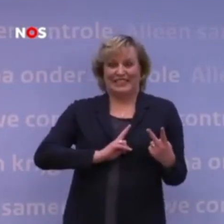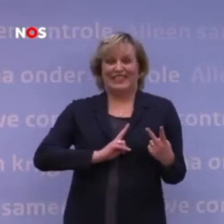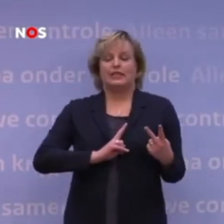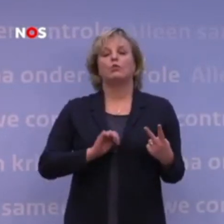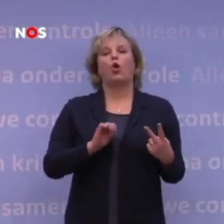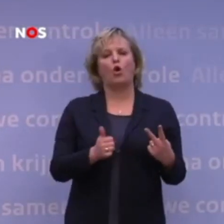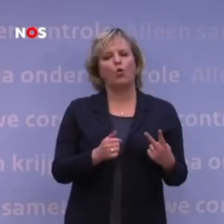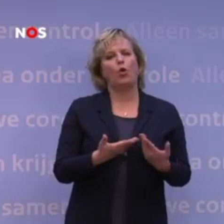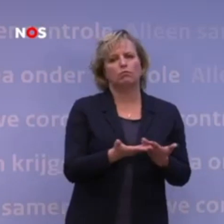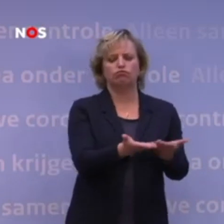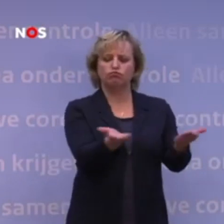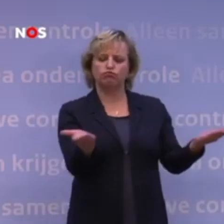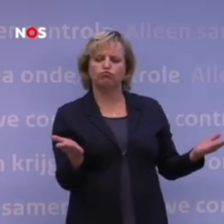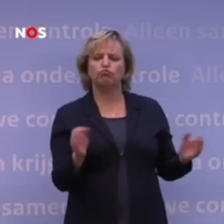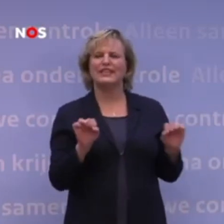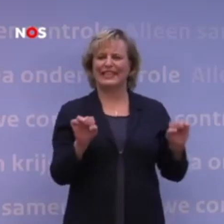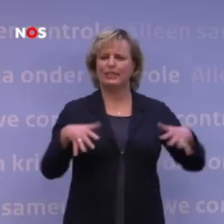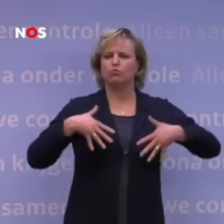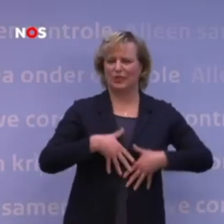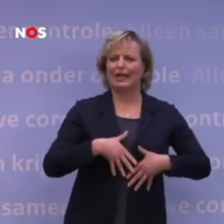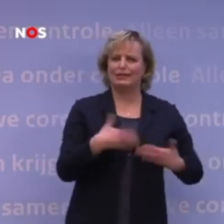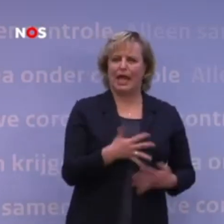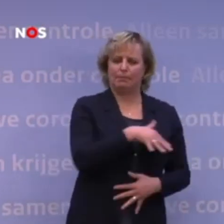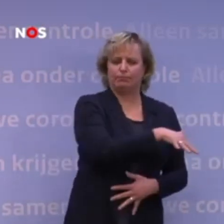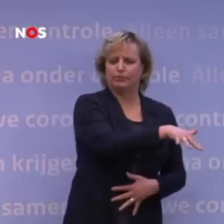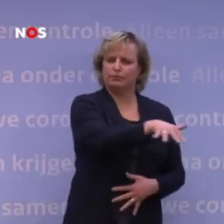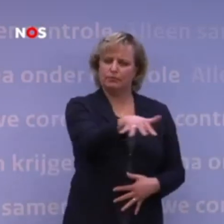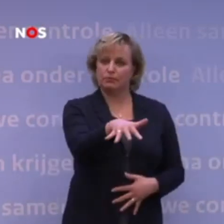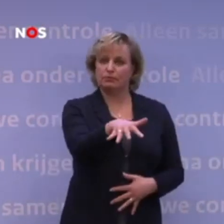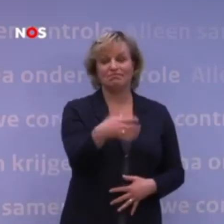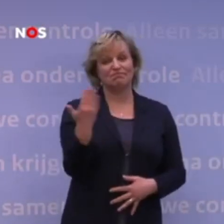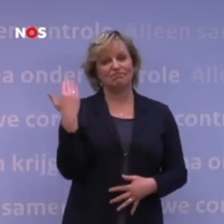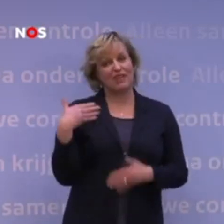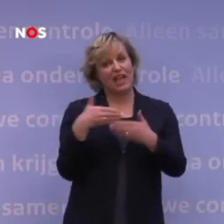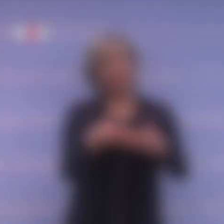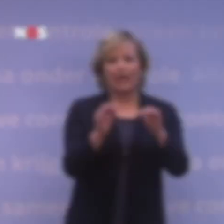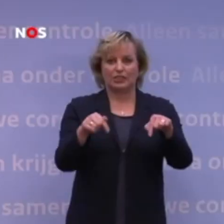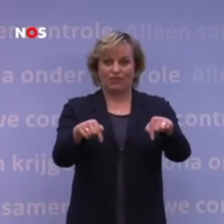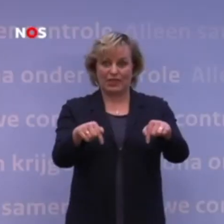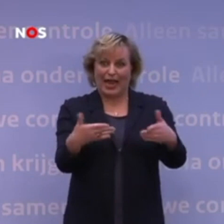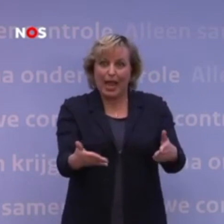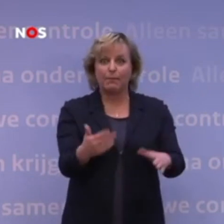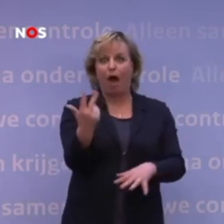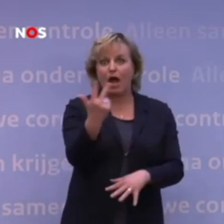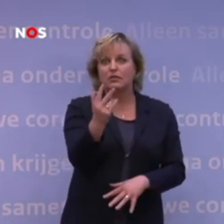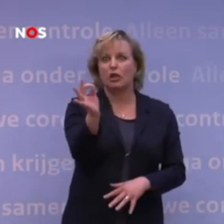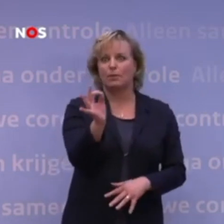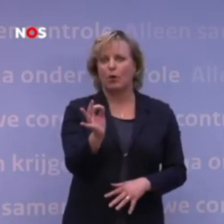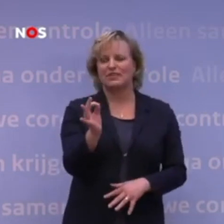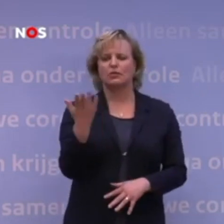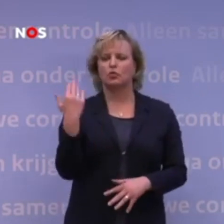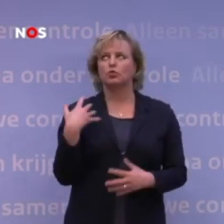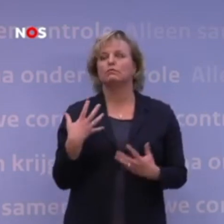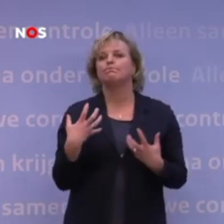mensen immuniteit tegen het virus opgebouwd. Top hoor. Toen we in januari starten met vaccineren, hadden we 88,5%